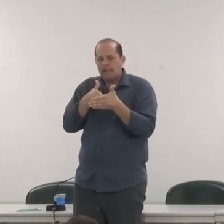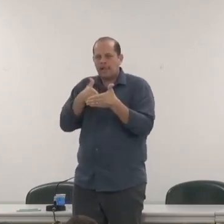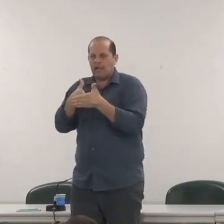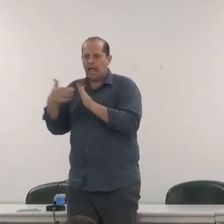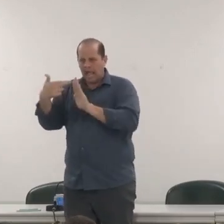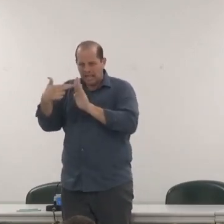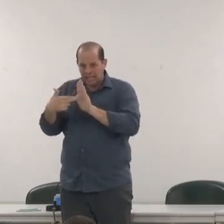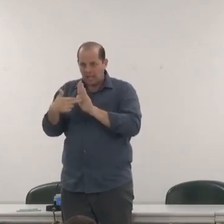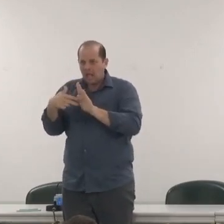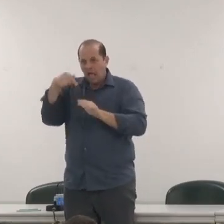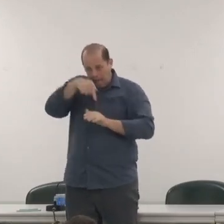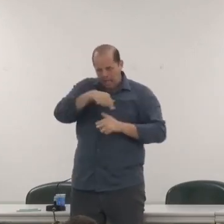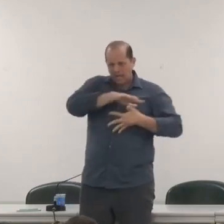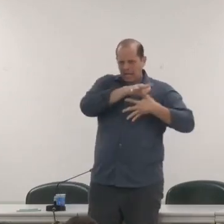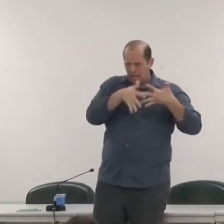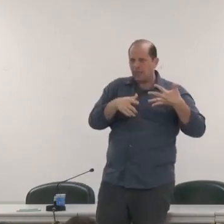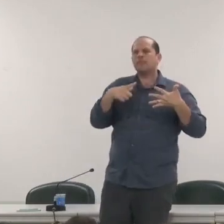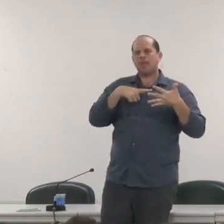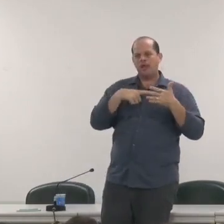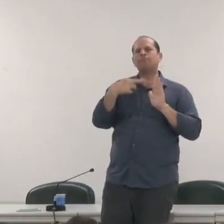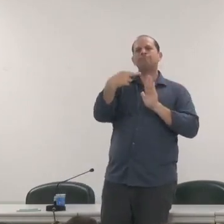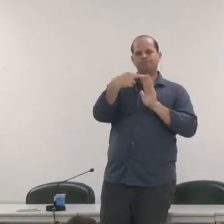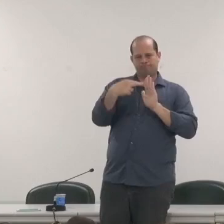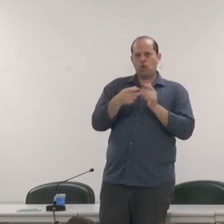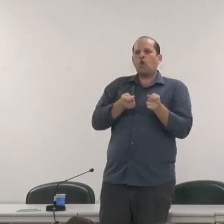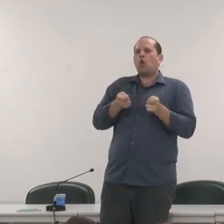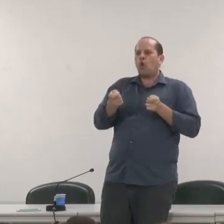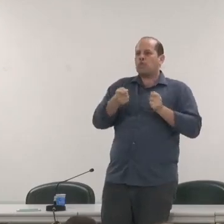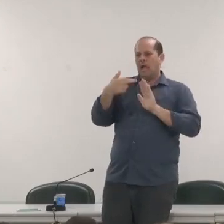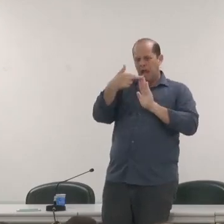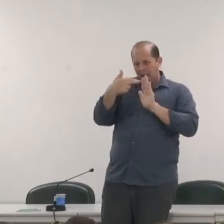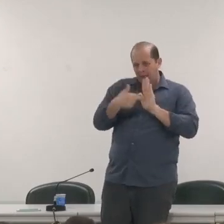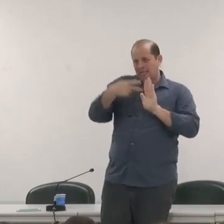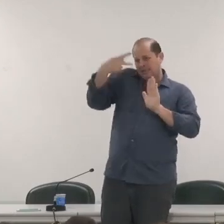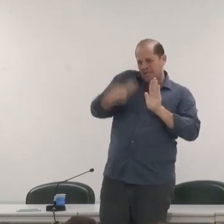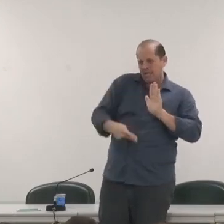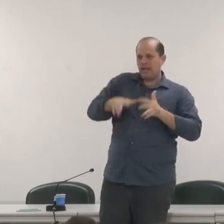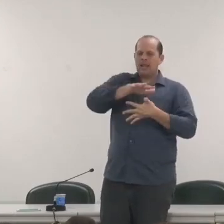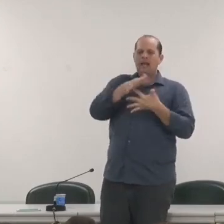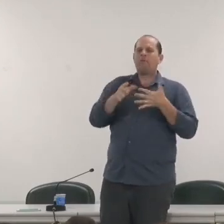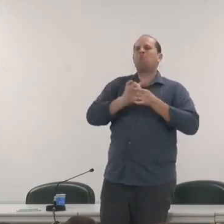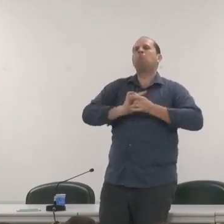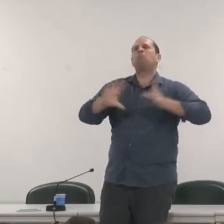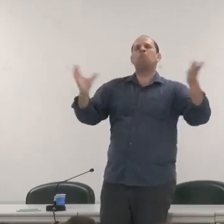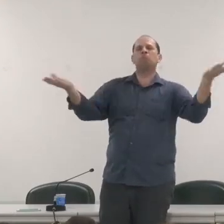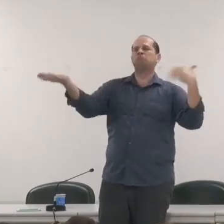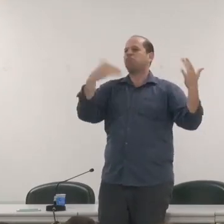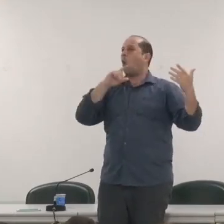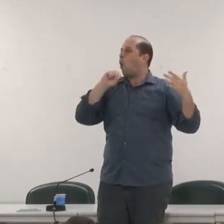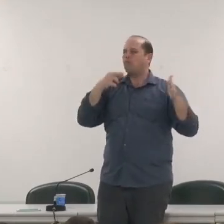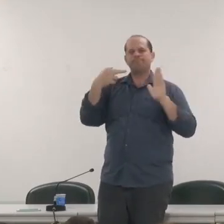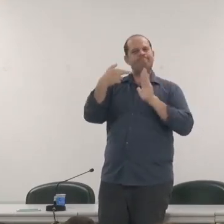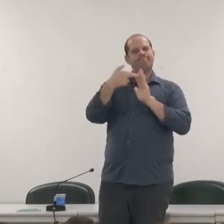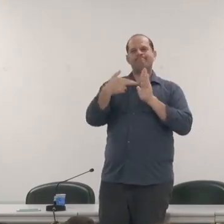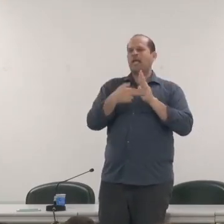forma original, então integralmente, ou não, que tipos de adaptações são feitas nesse processo de